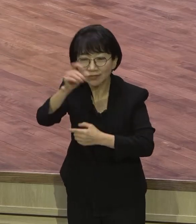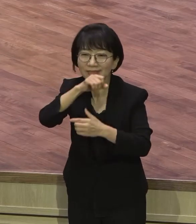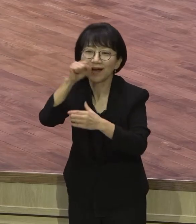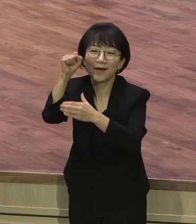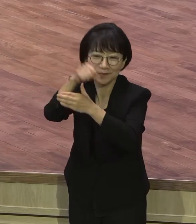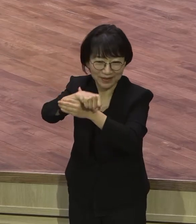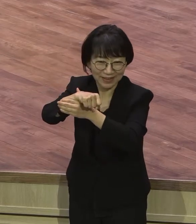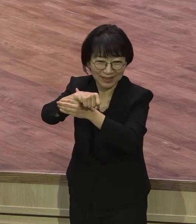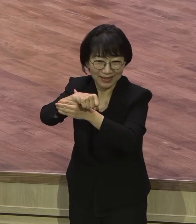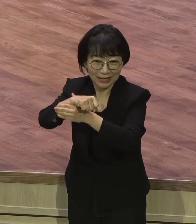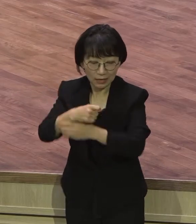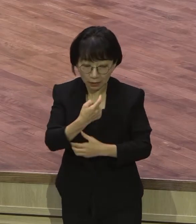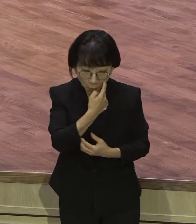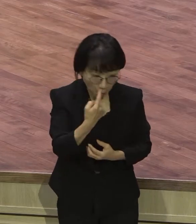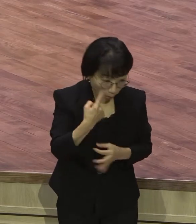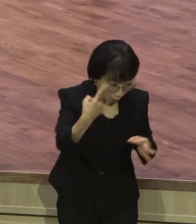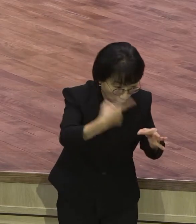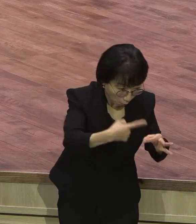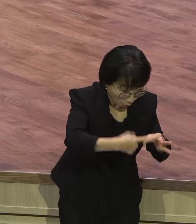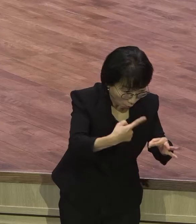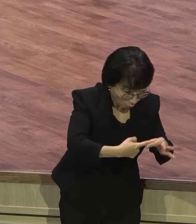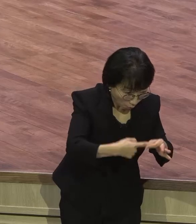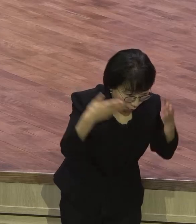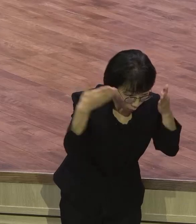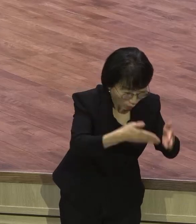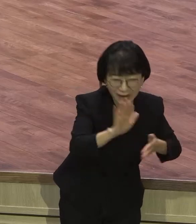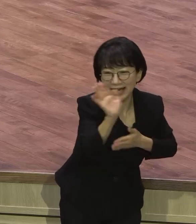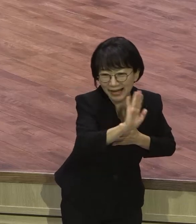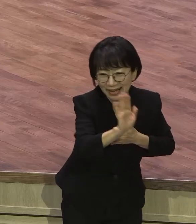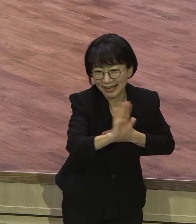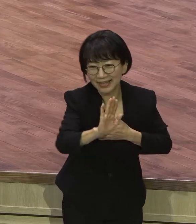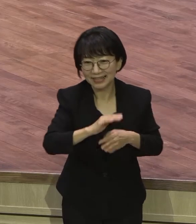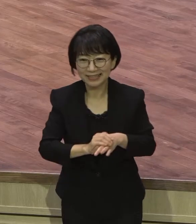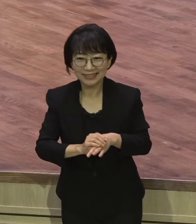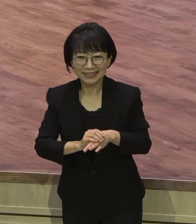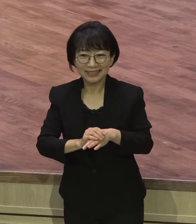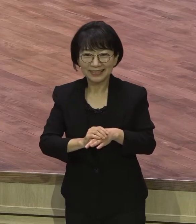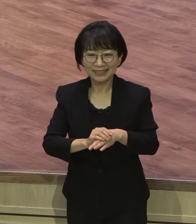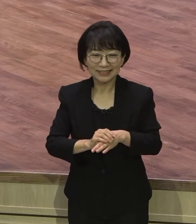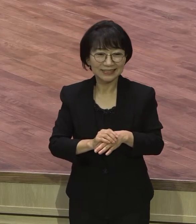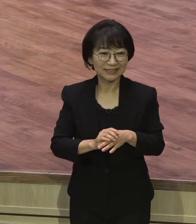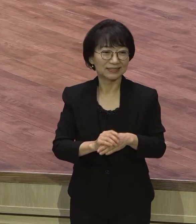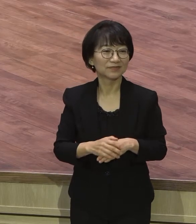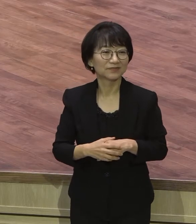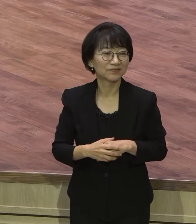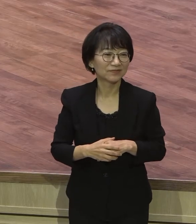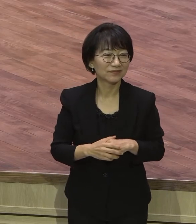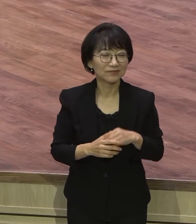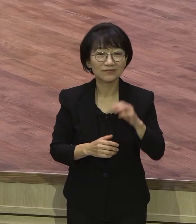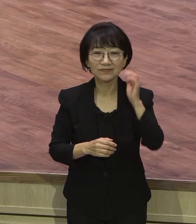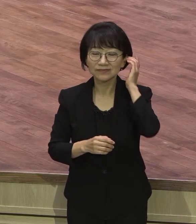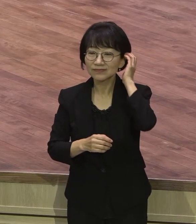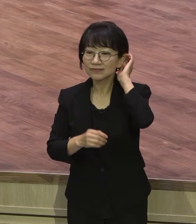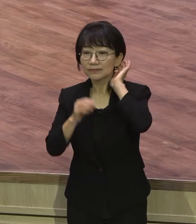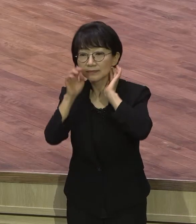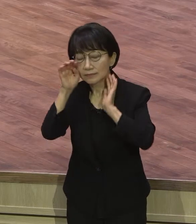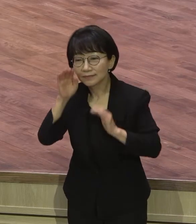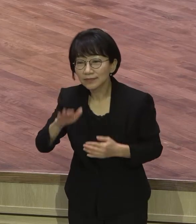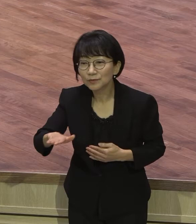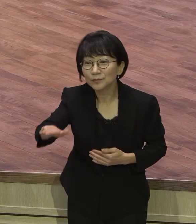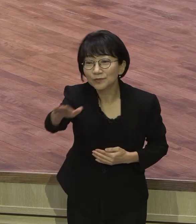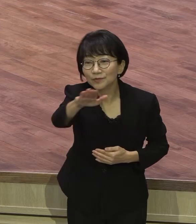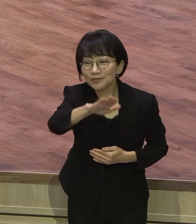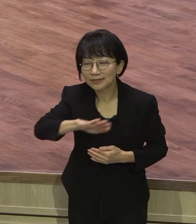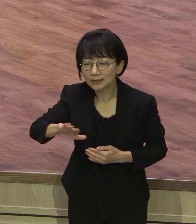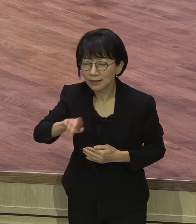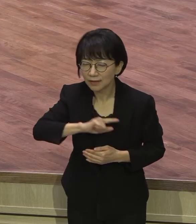열매, 눈에 보이는 보리의 첫 열매가 중요한 것이 아니에요. 사실은 이게 무슨 뜻이냐, 여러분의